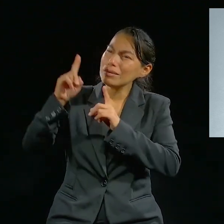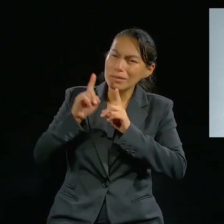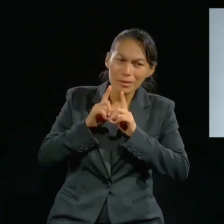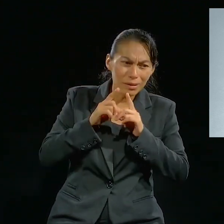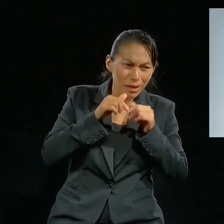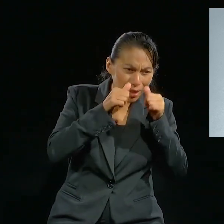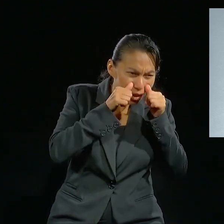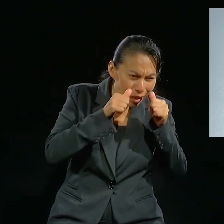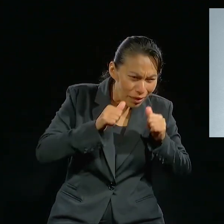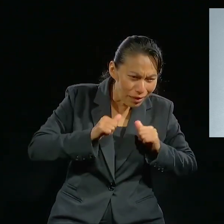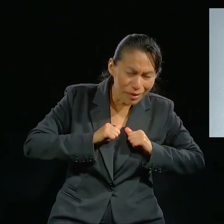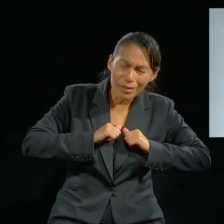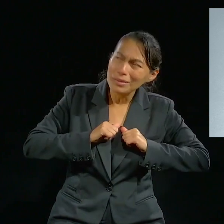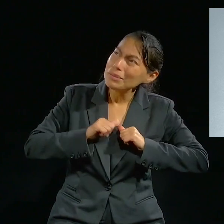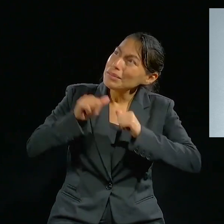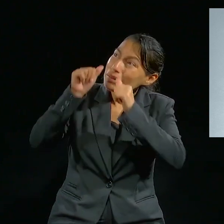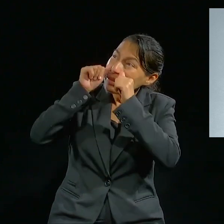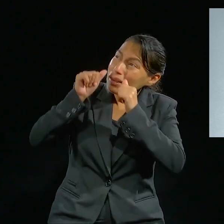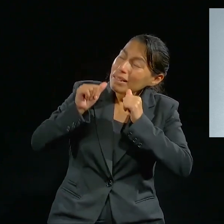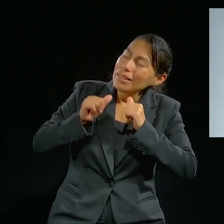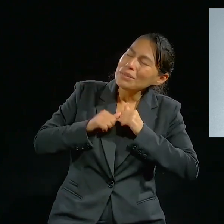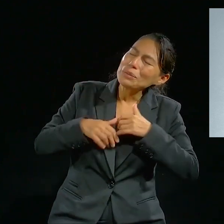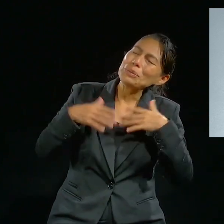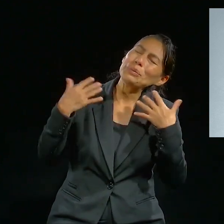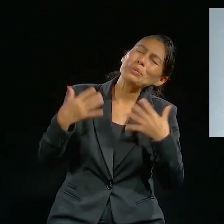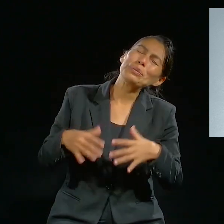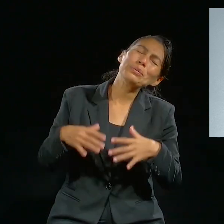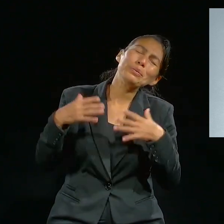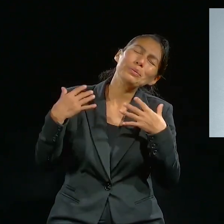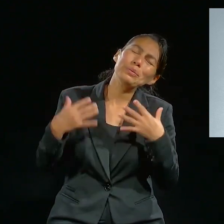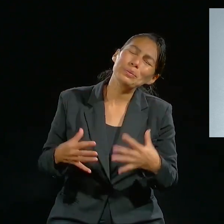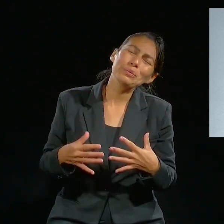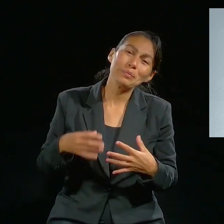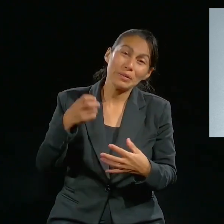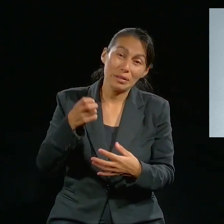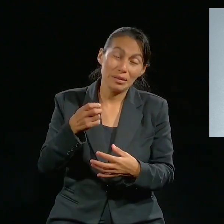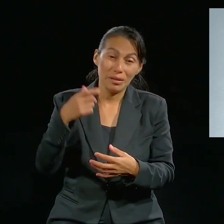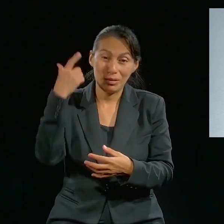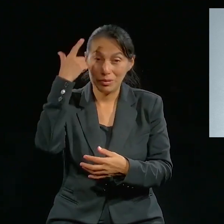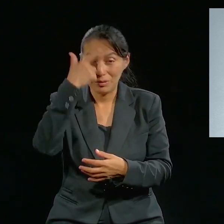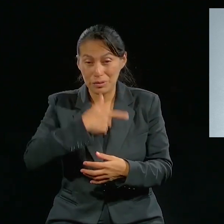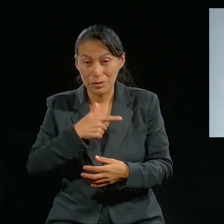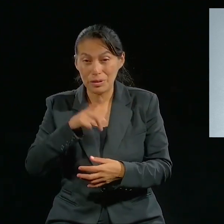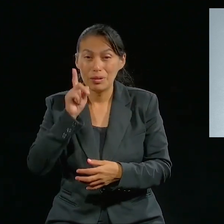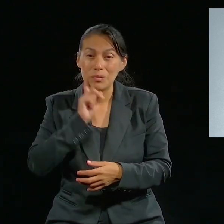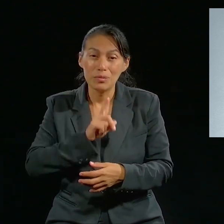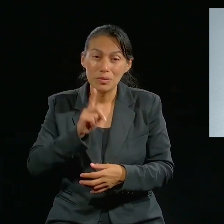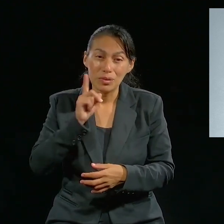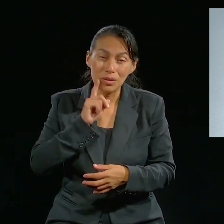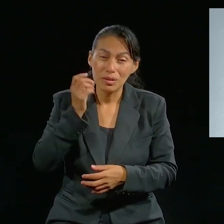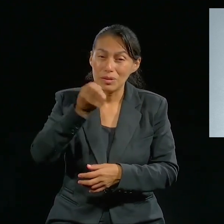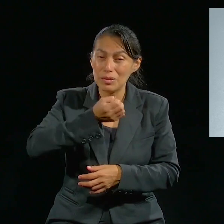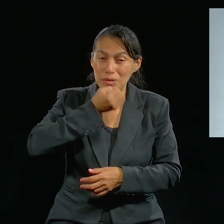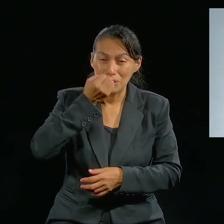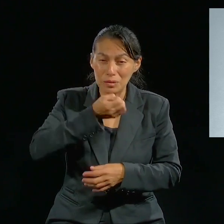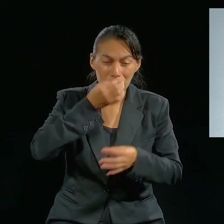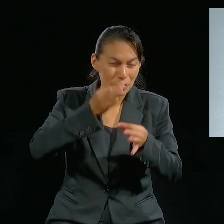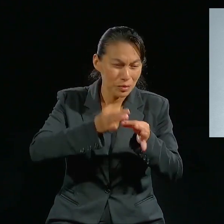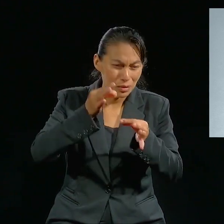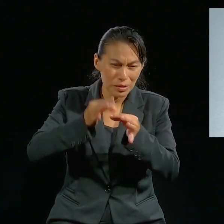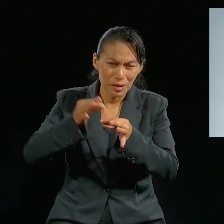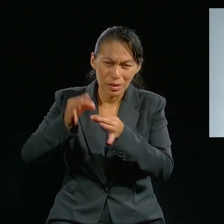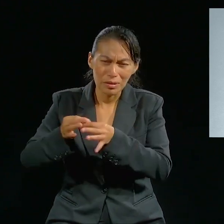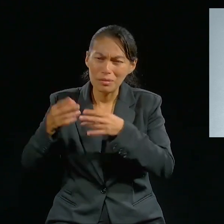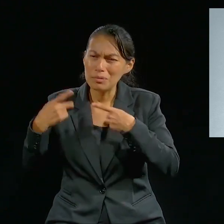sigues estando al pendiente de mi vida esa noche las hermanas guerreras de oración los hermanos de mi